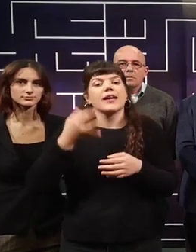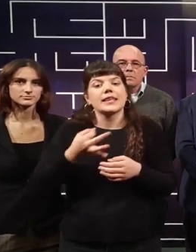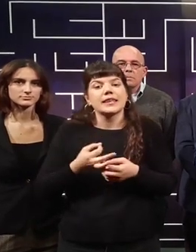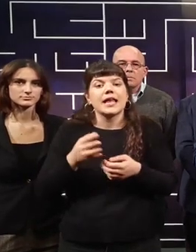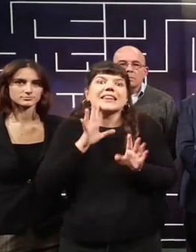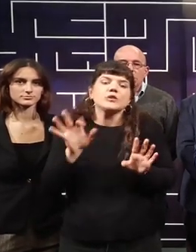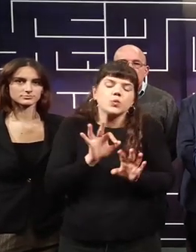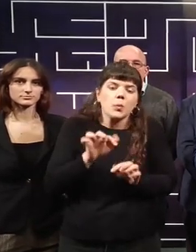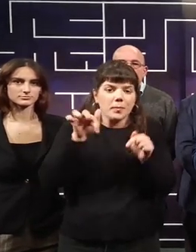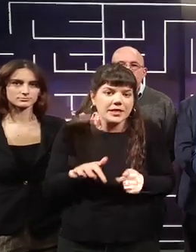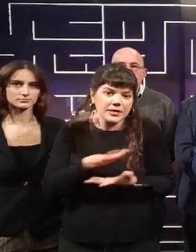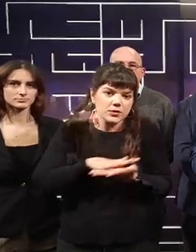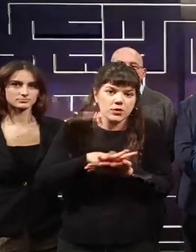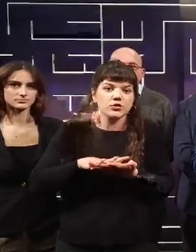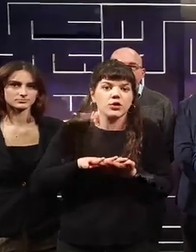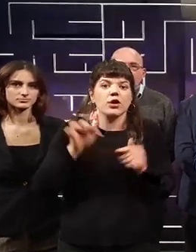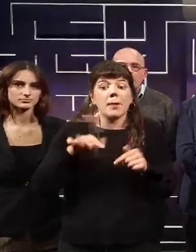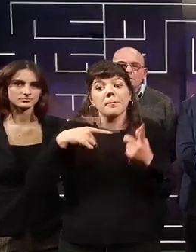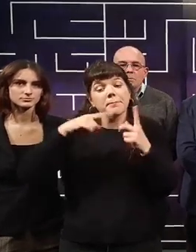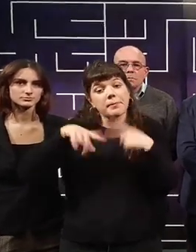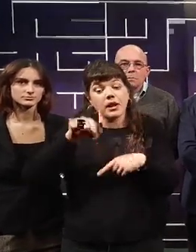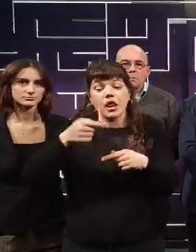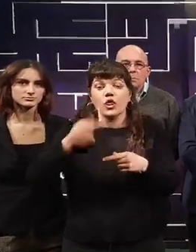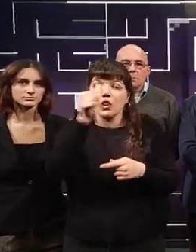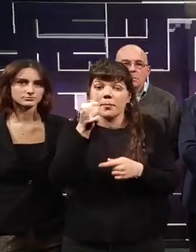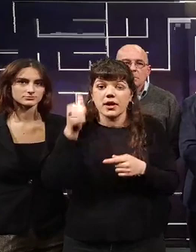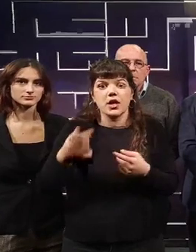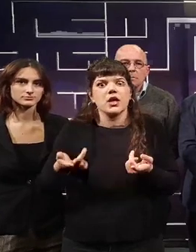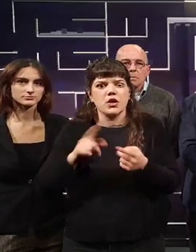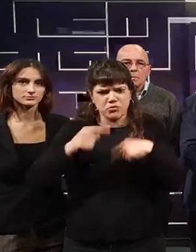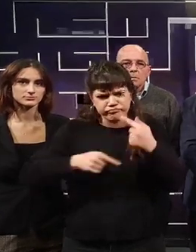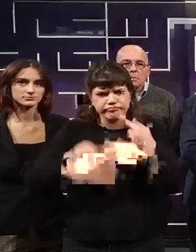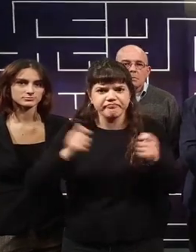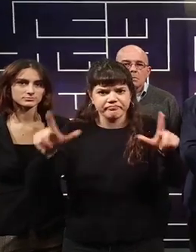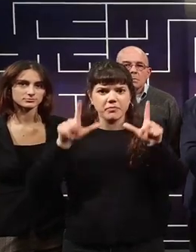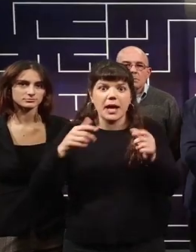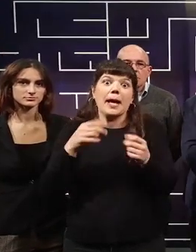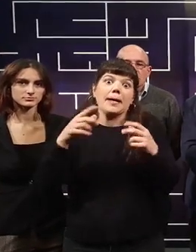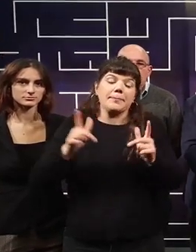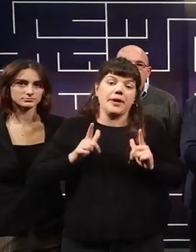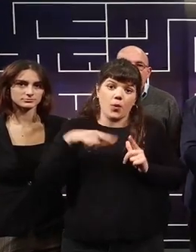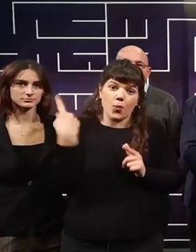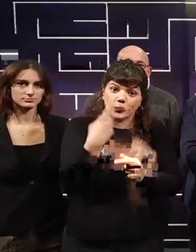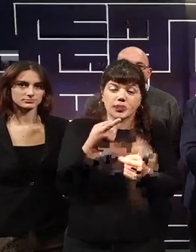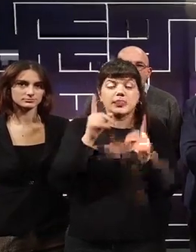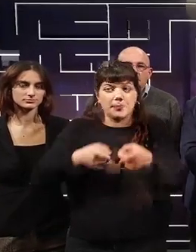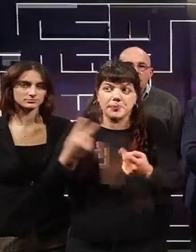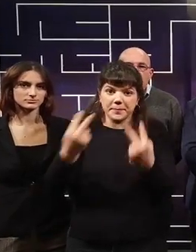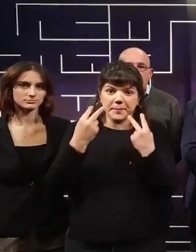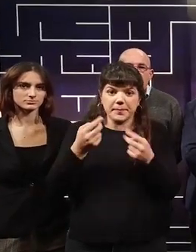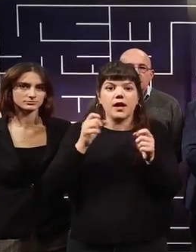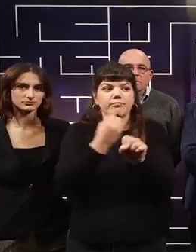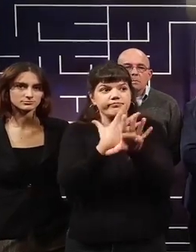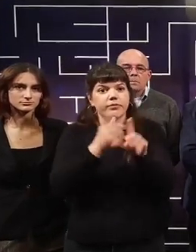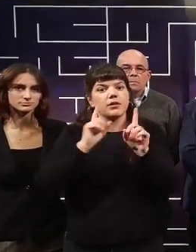situación pero el domingo con toda la fuerza con todas las ganas y esperando además la compañía de todos ustedes vamos a salir con